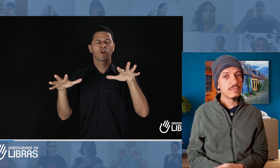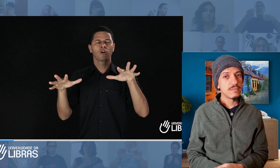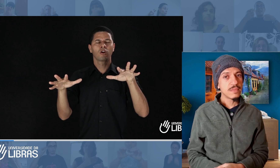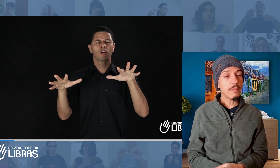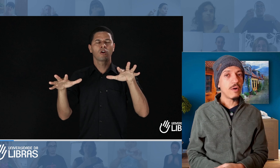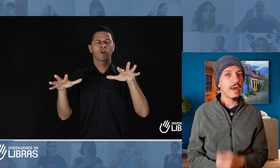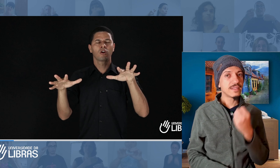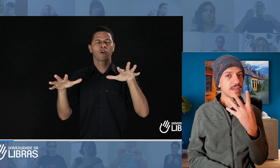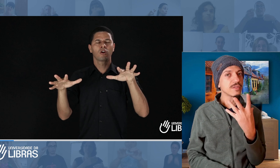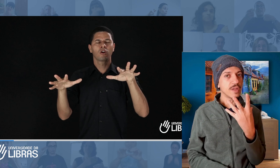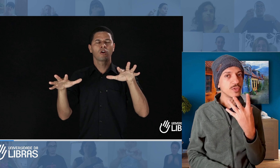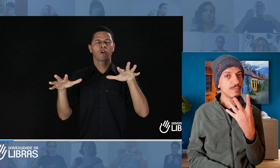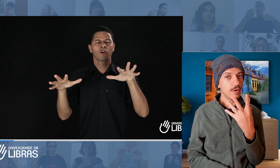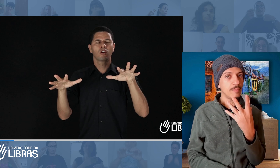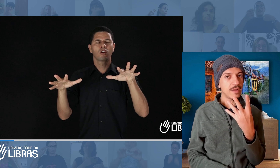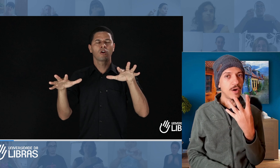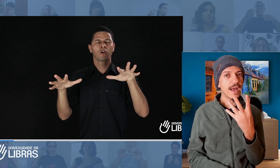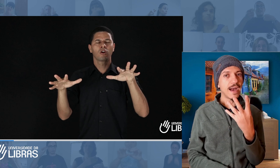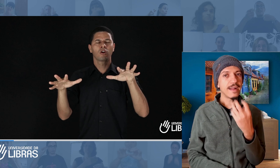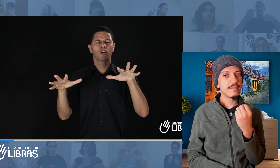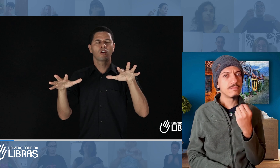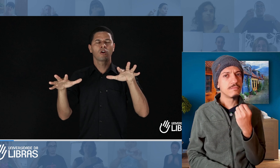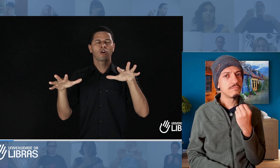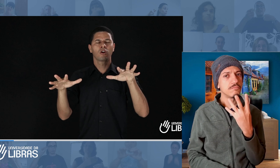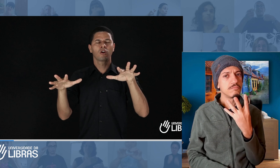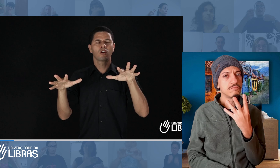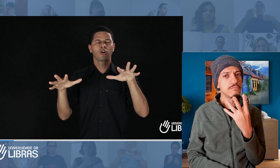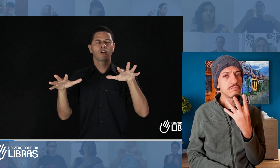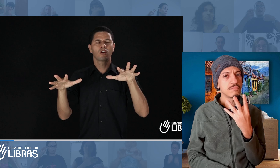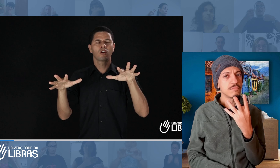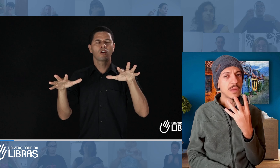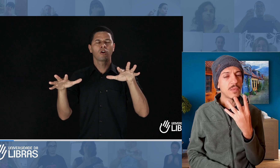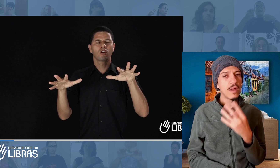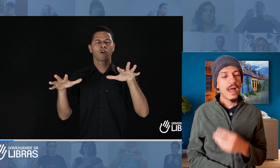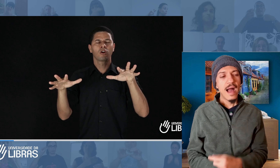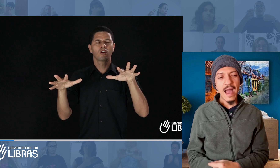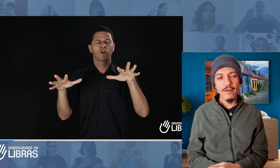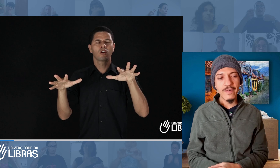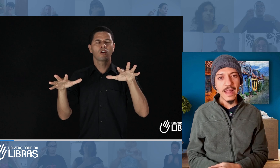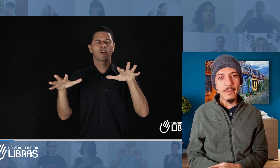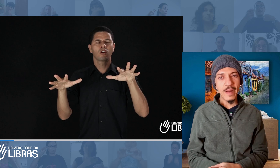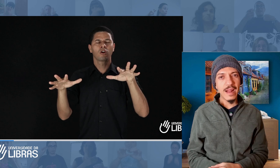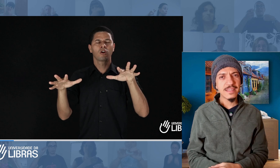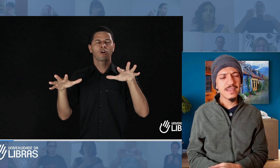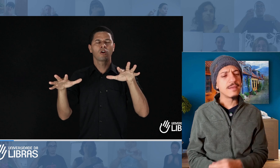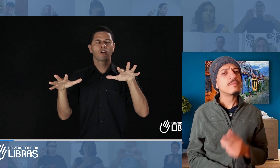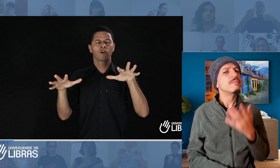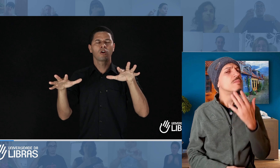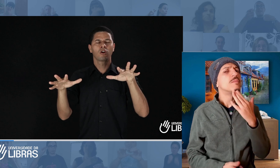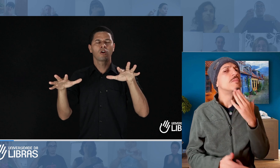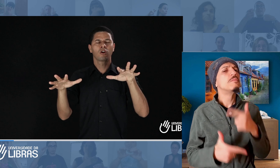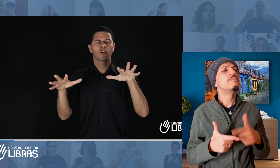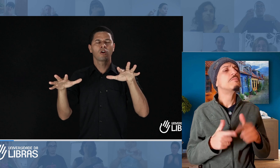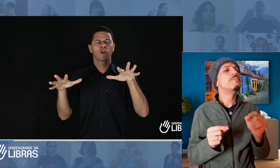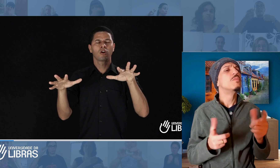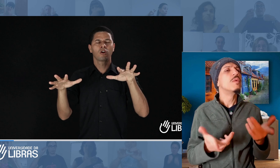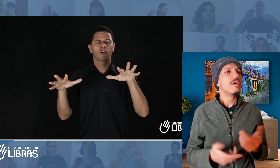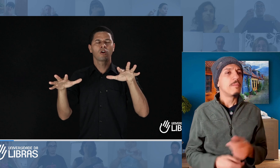tá bom, esse aqui é o sinal de bom, mas olha a cara. Tá bom. Aí eu falei para ele assim, mas qual que